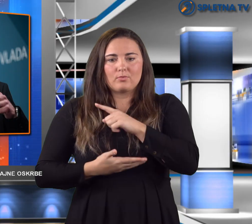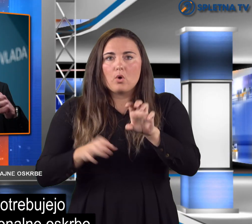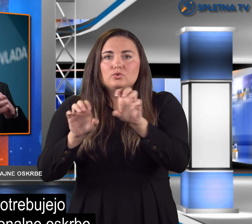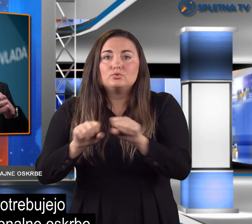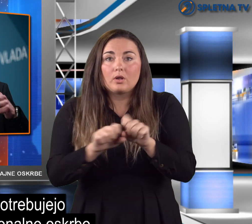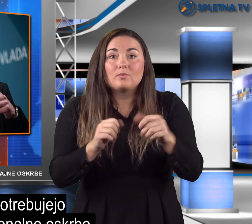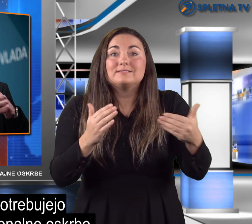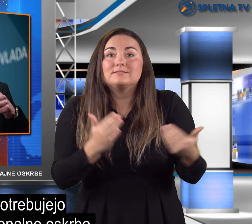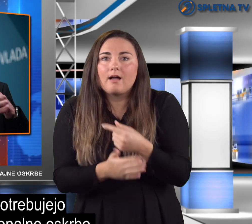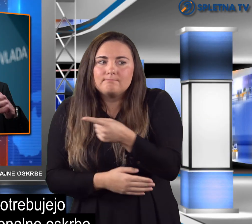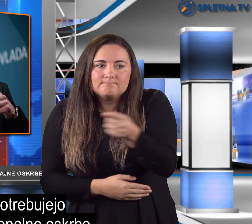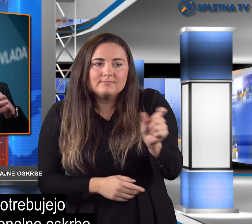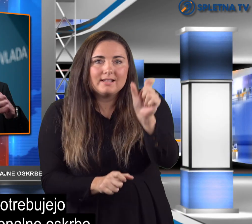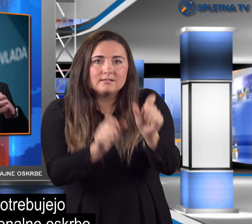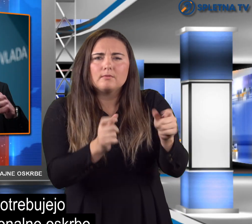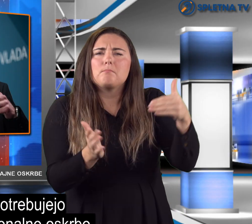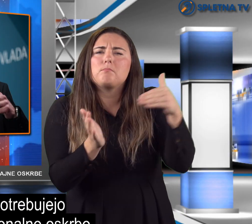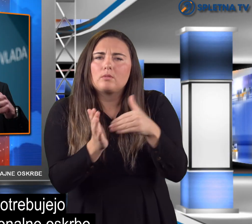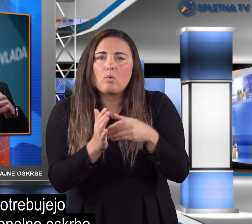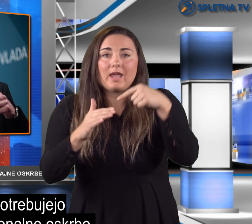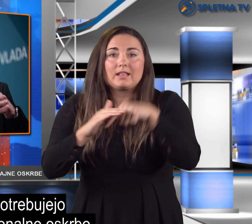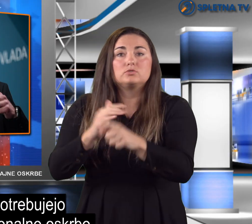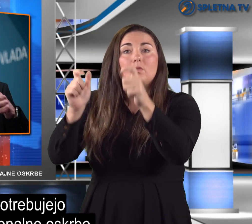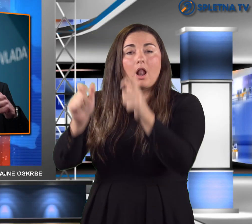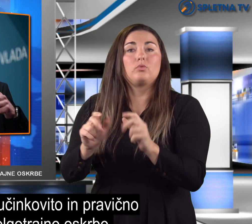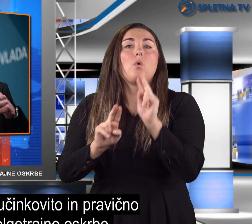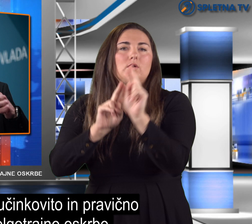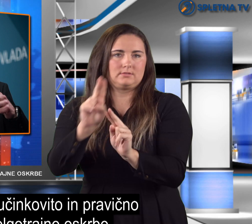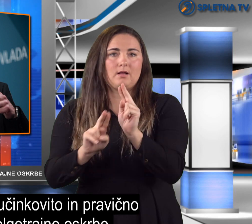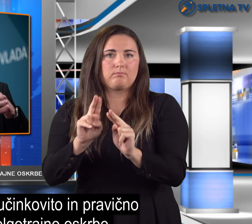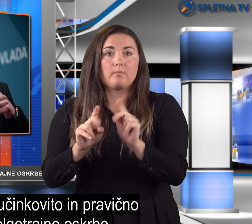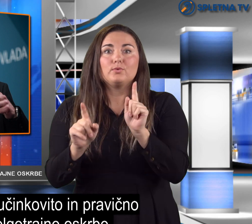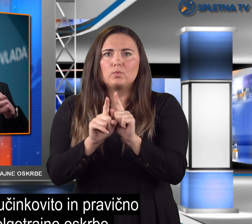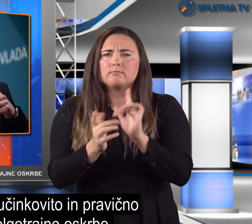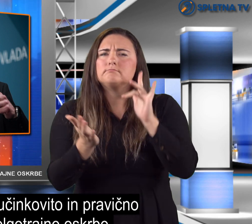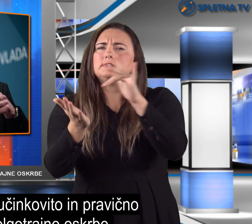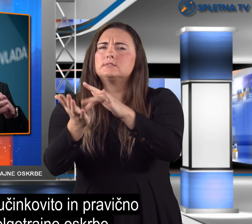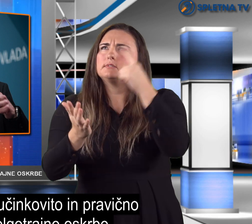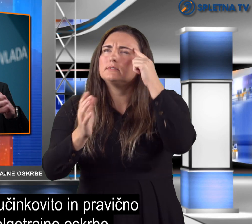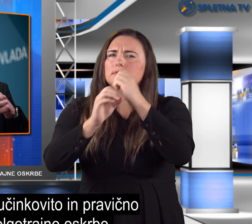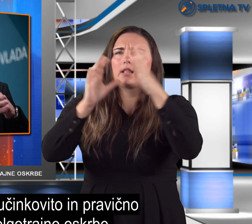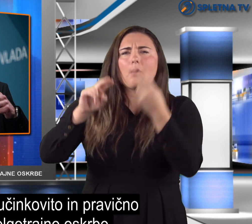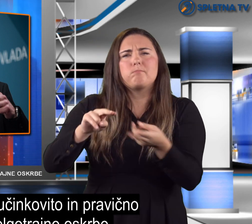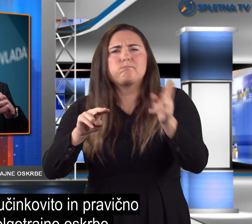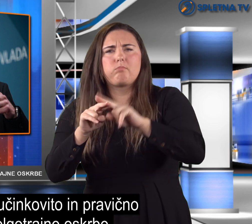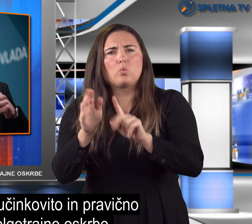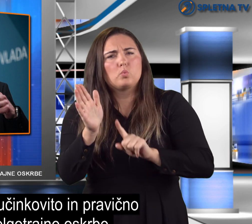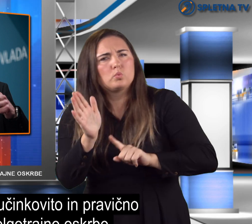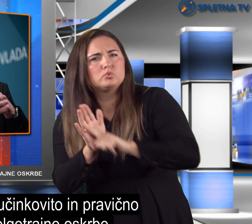potrebujejo institucionalno oskrbo in cilja na bolj učinkovito in pravično ureditev dolgotrajne oskrbe.